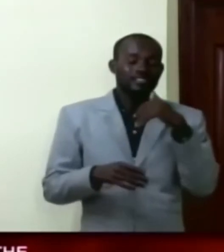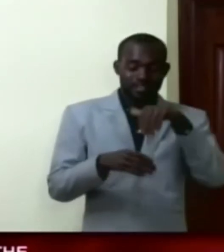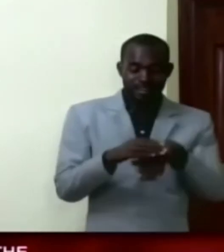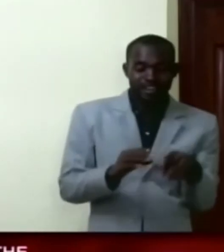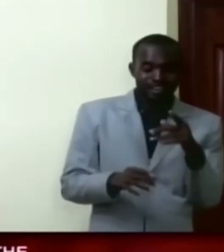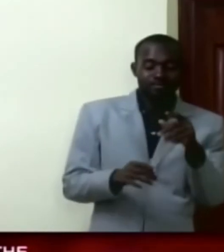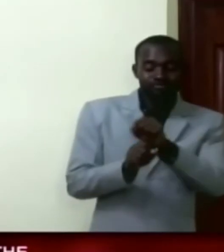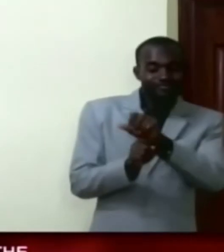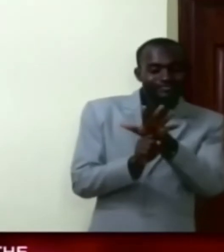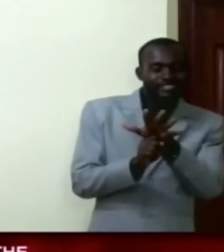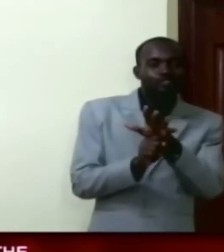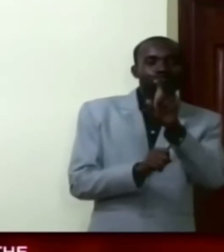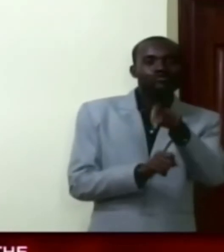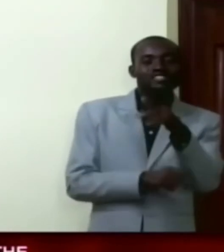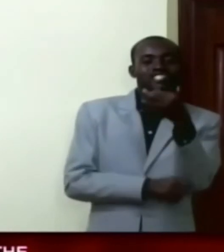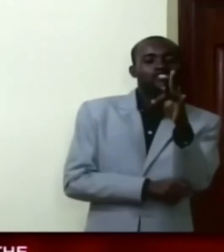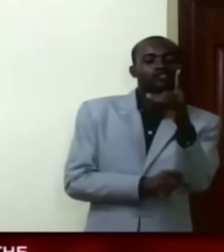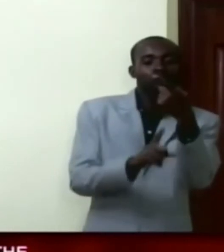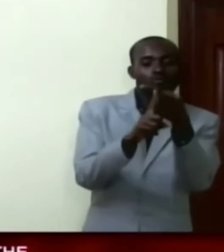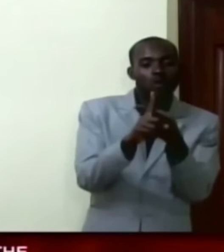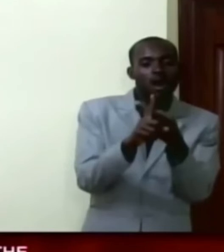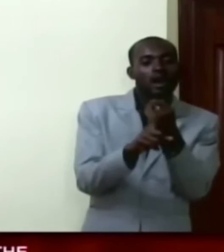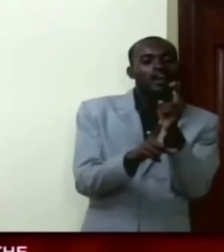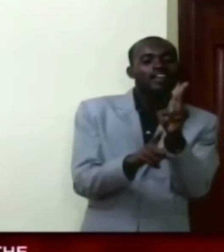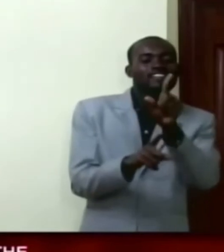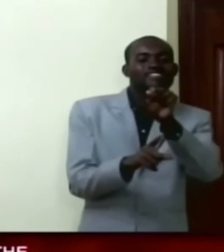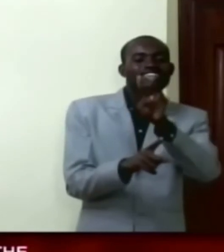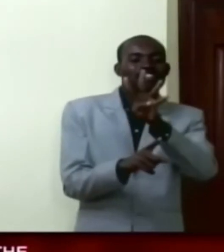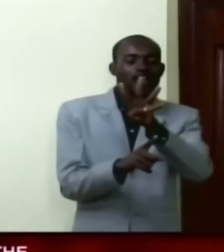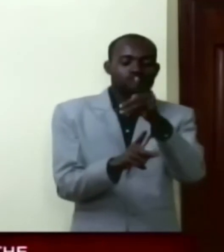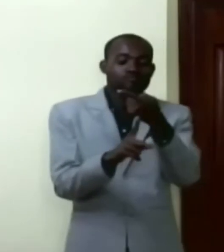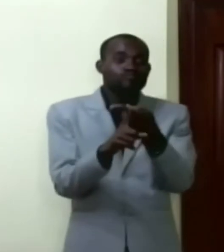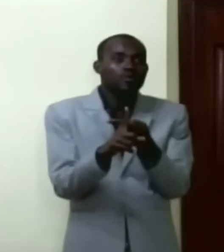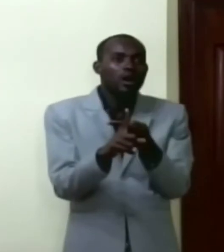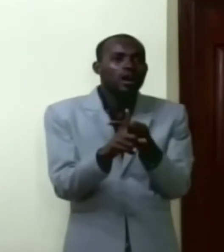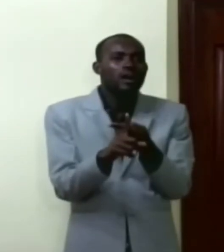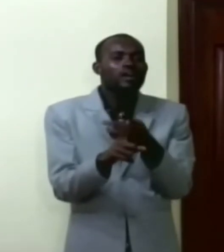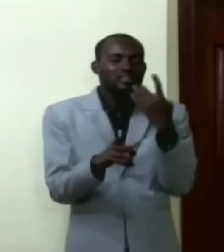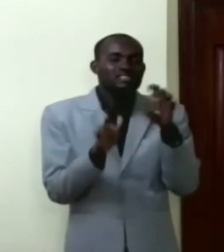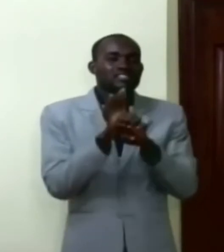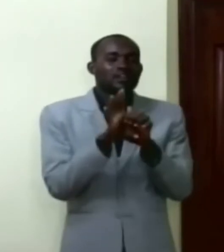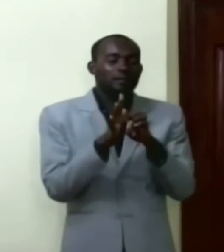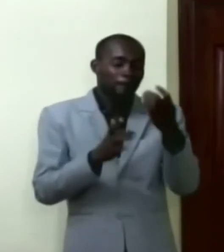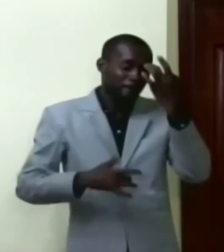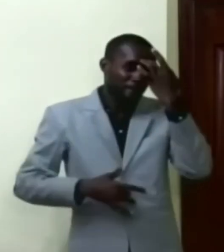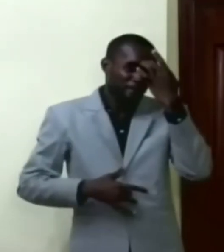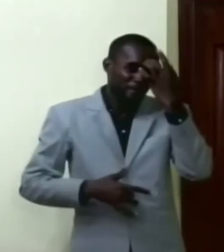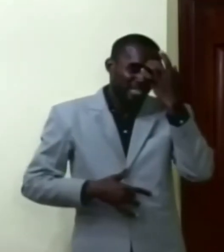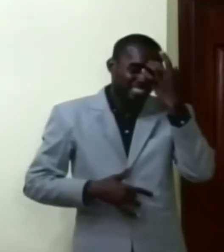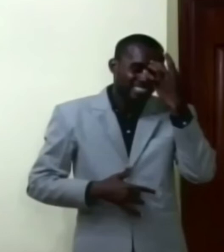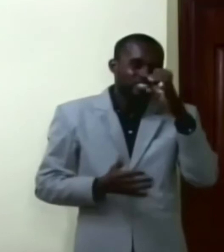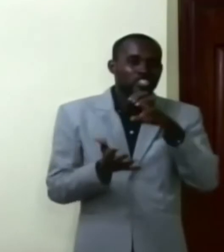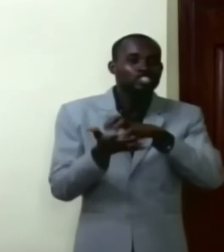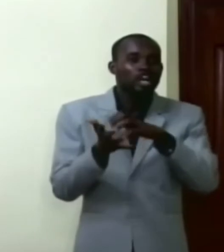mois. Mais en théorie, il fait me connaître hier que la maladie charbon, lui-même, il était pendant 60